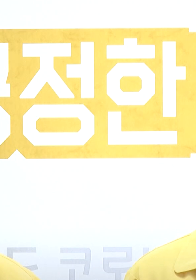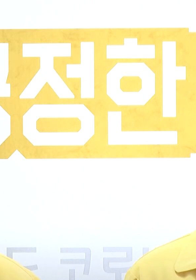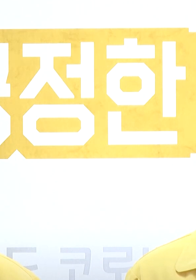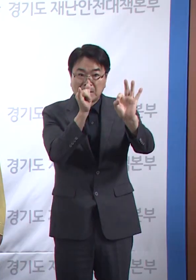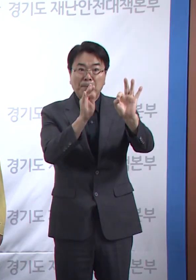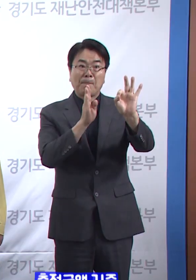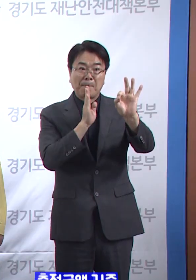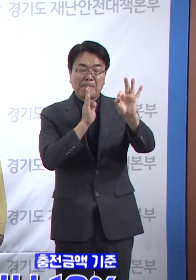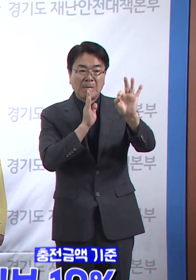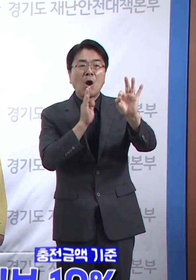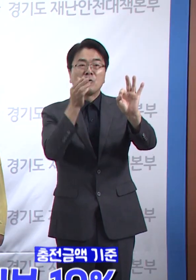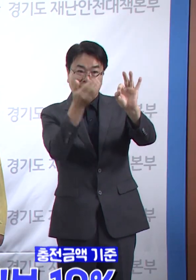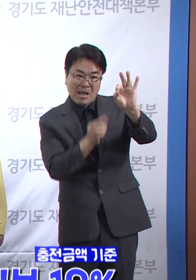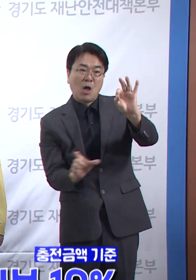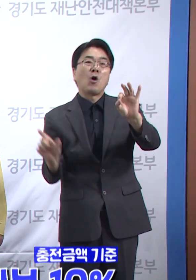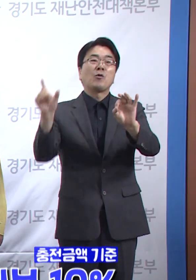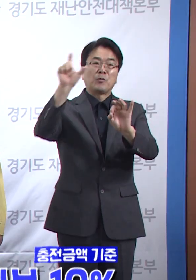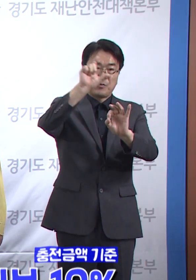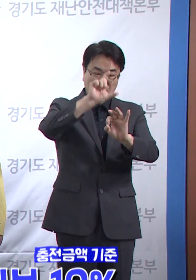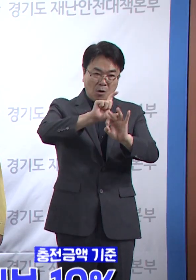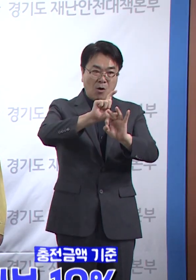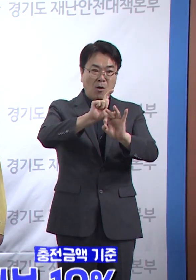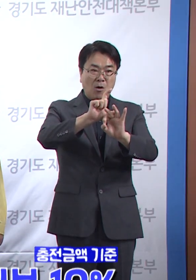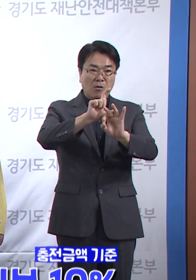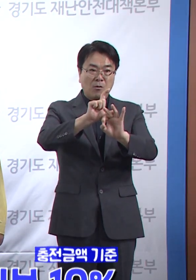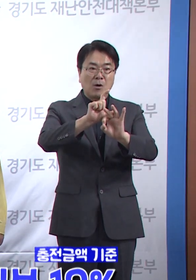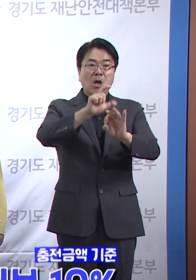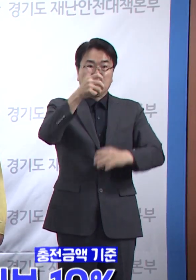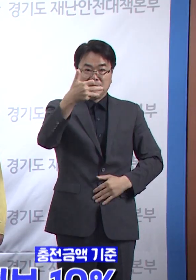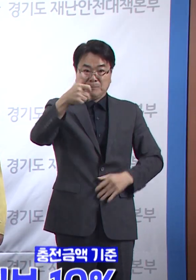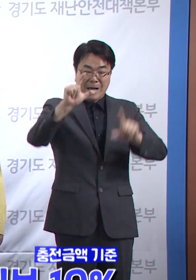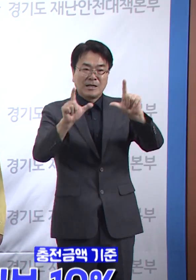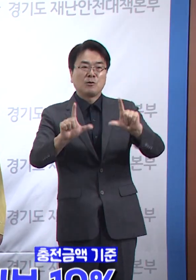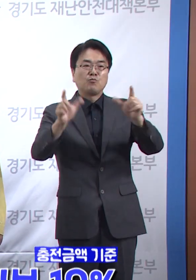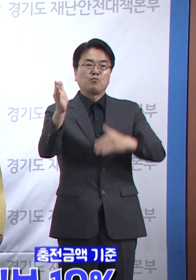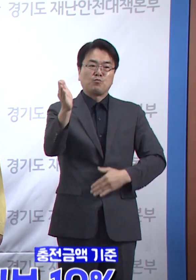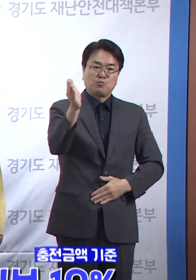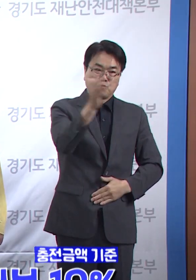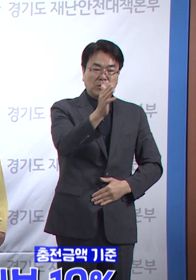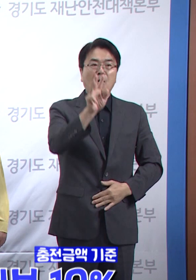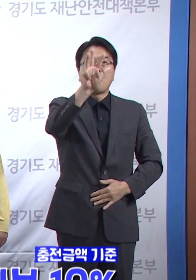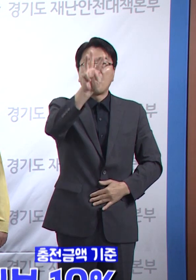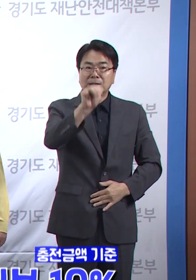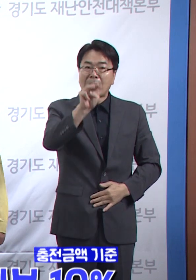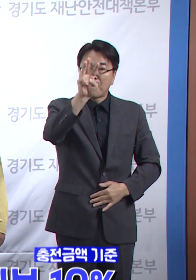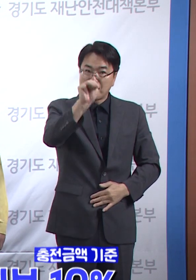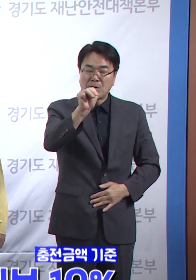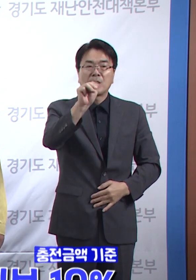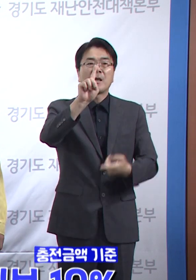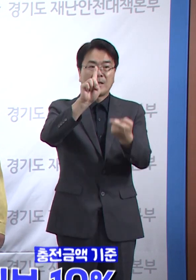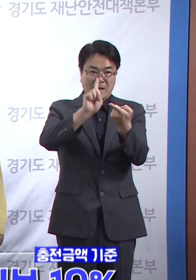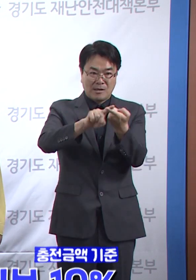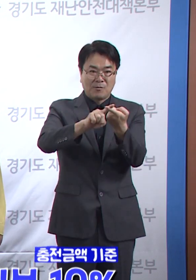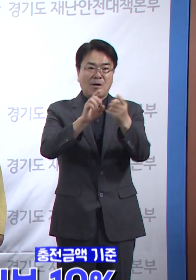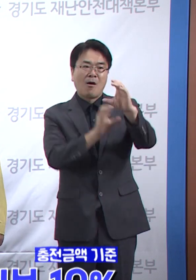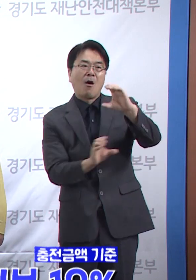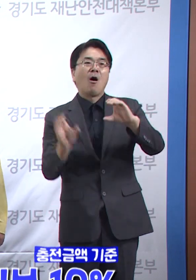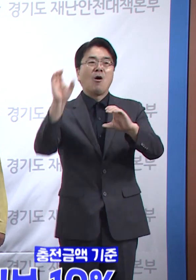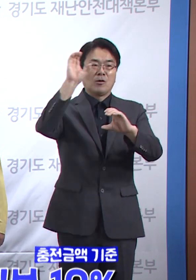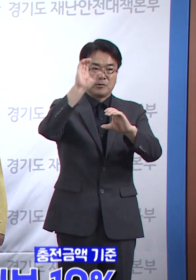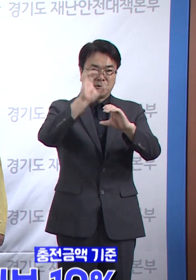더해서 18일부터 20만원 기준으로 15%에 해당되는 3만원의